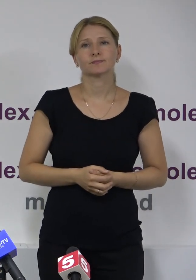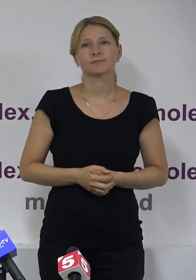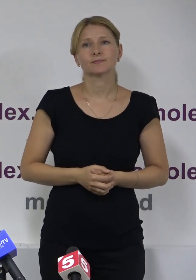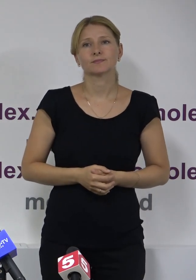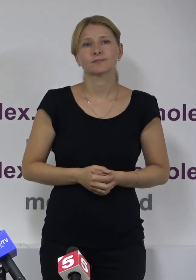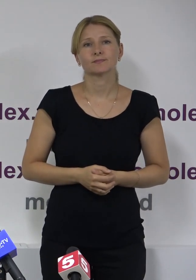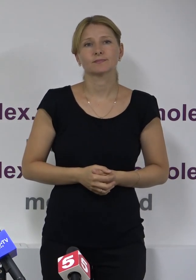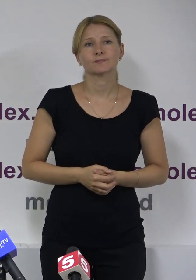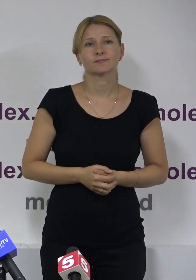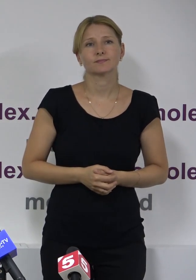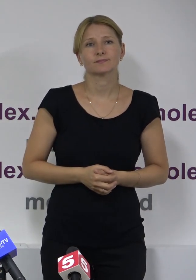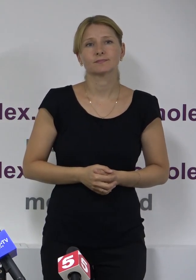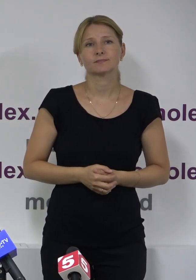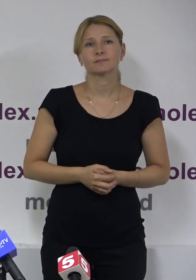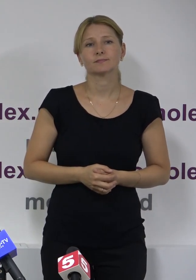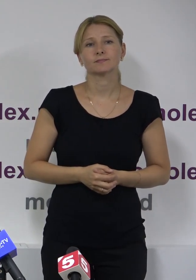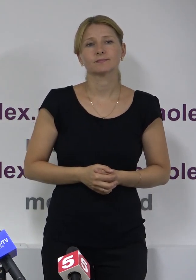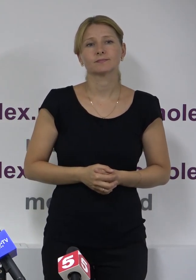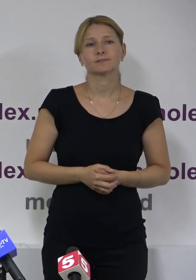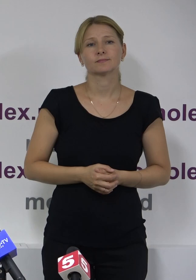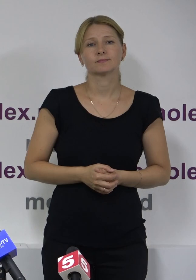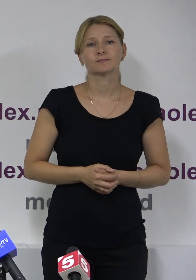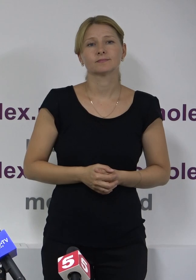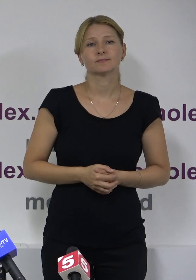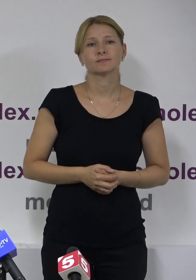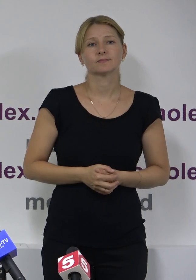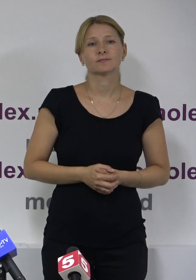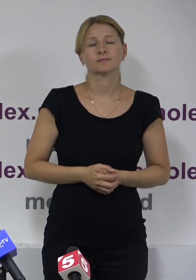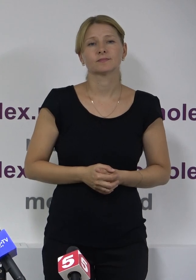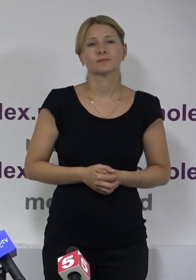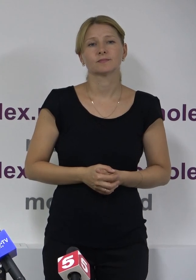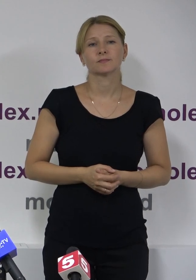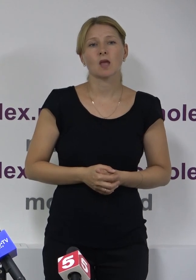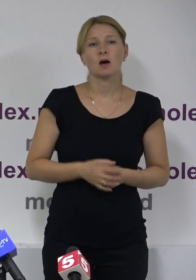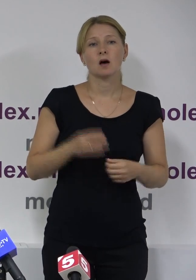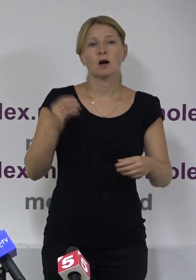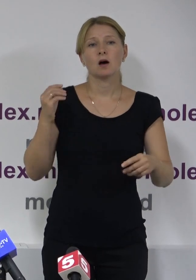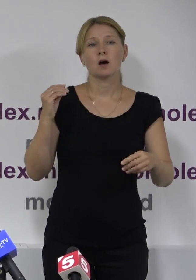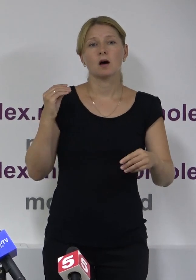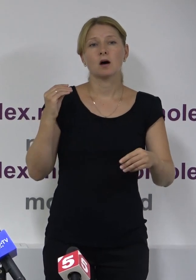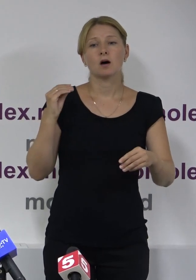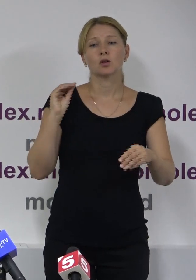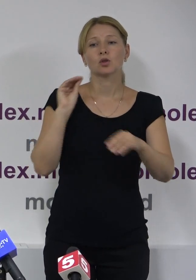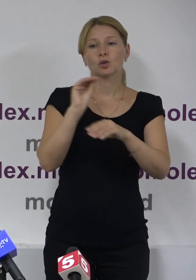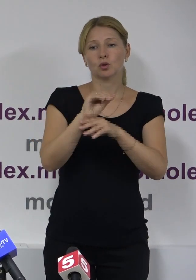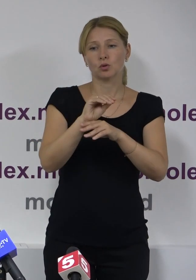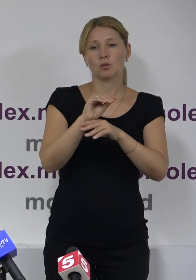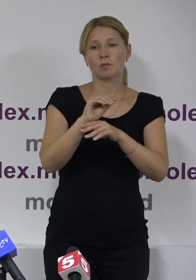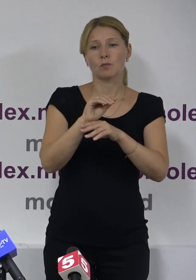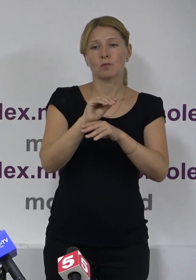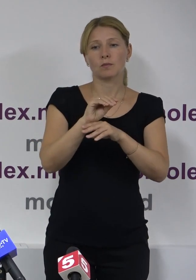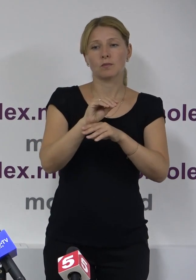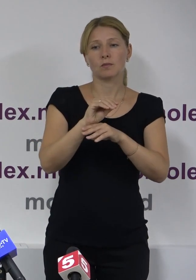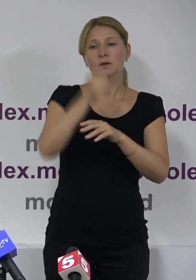Și pe această cale, la final, pentru că nu am mulțumit anterior, vreau să mulțumesc și